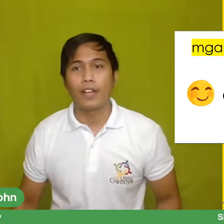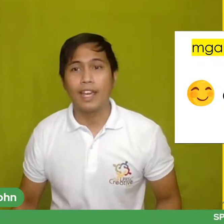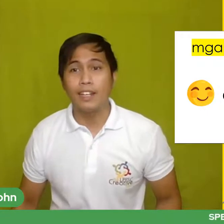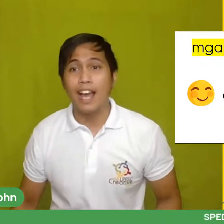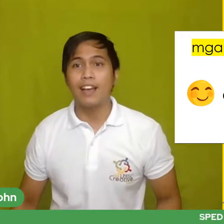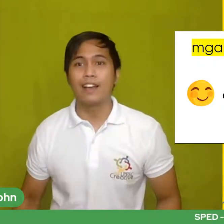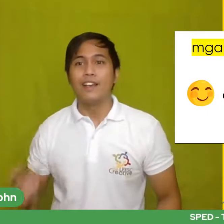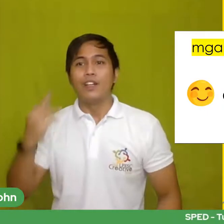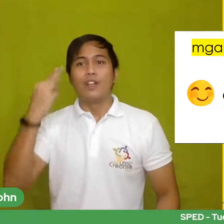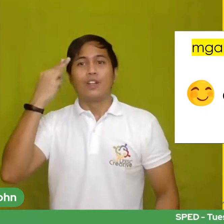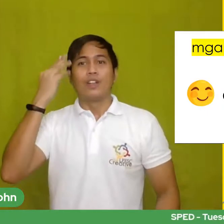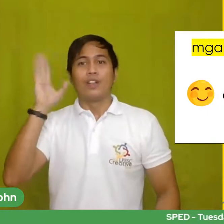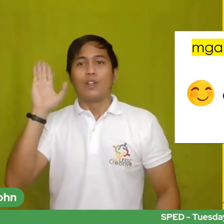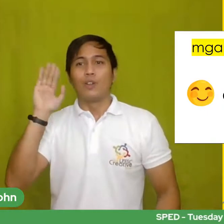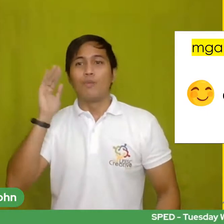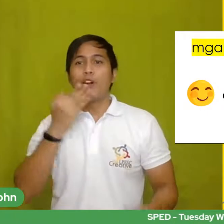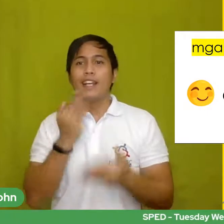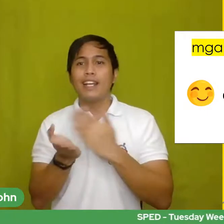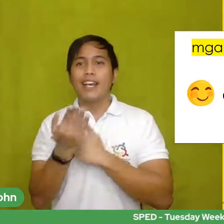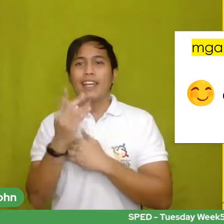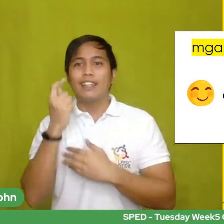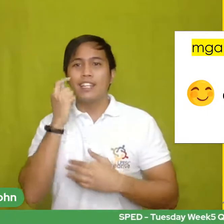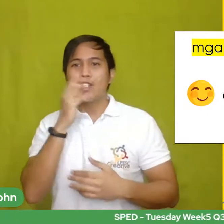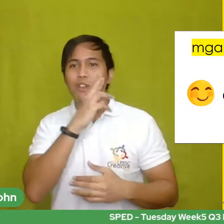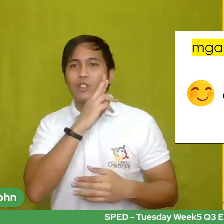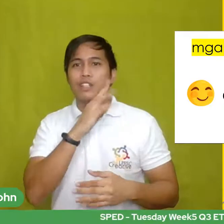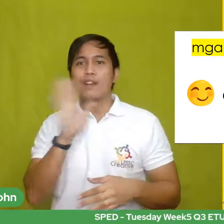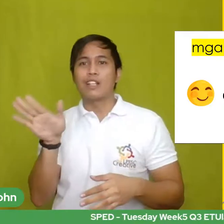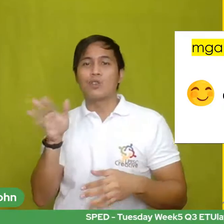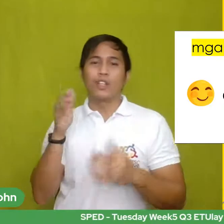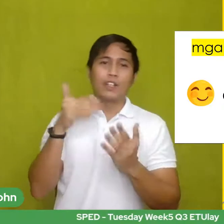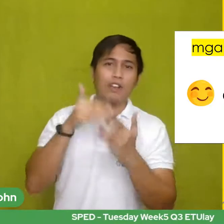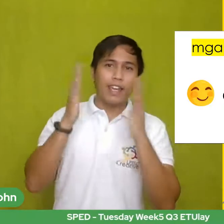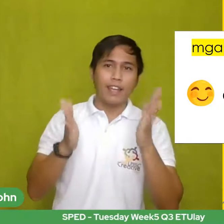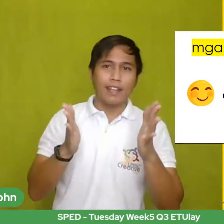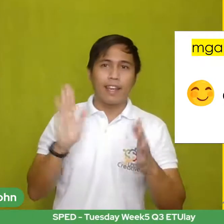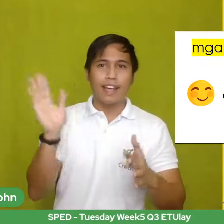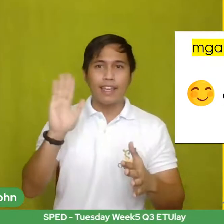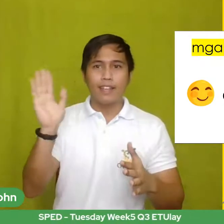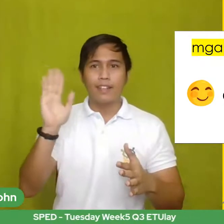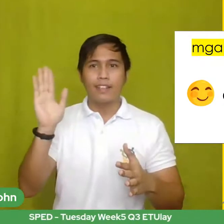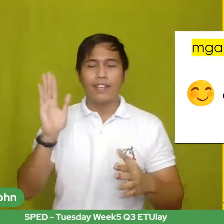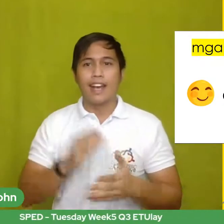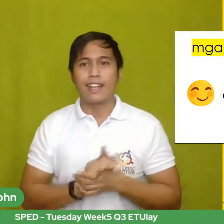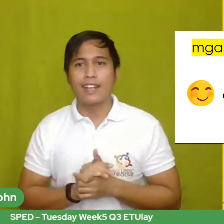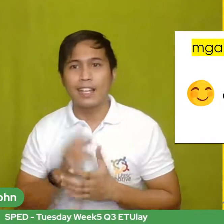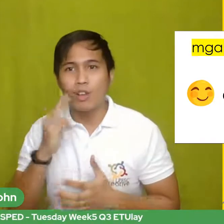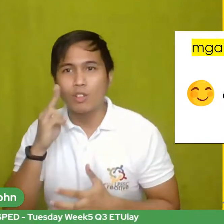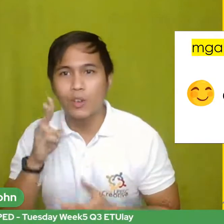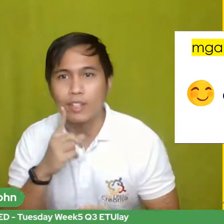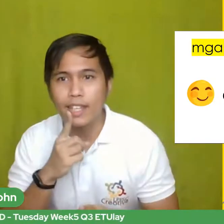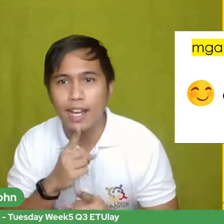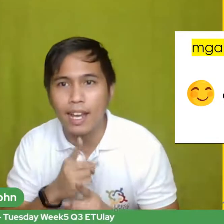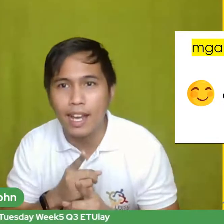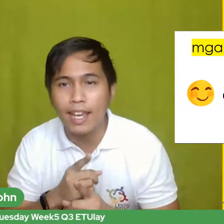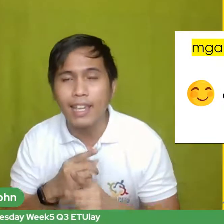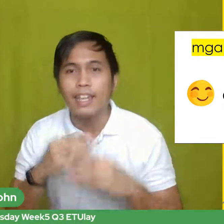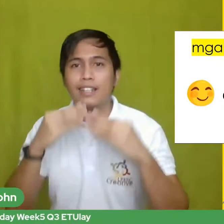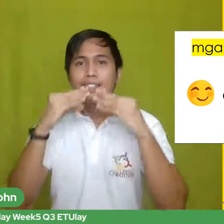Okay. Ah, good morning kay Trisha Rose, sa mga student ko ulit. Hi. Ang nakita kong sagot niya ay